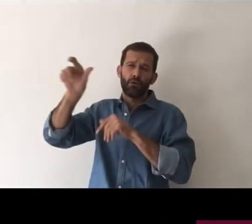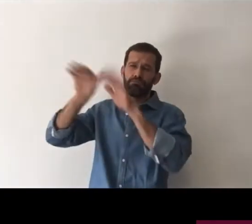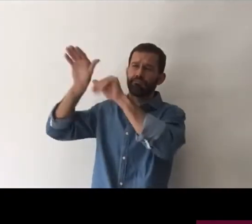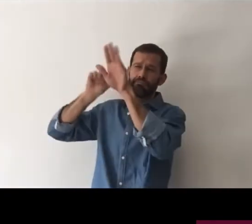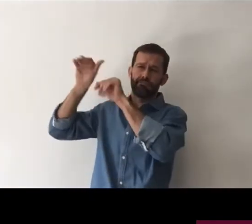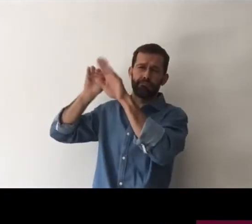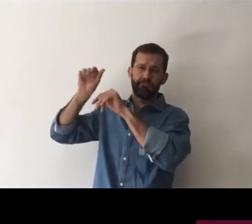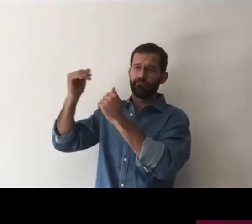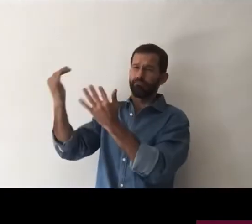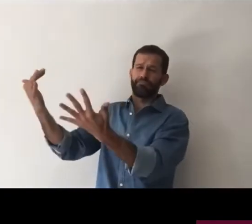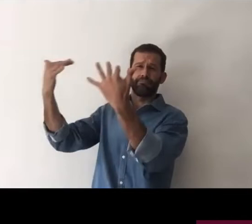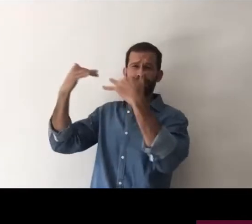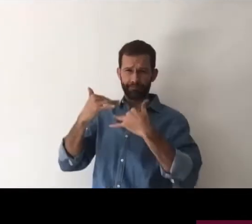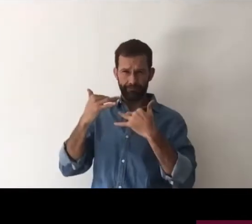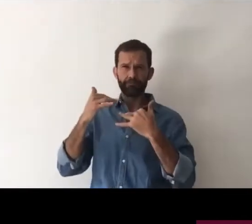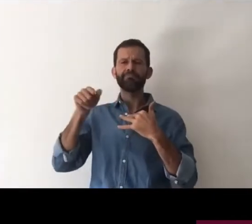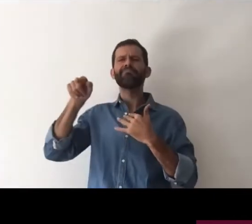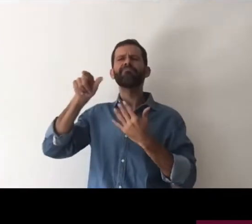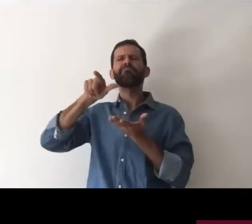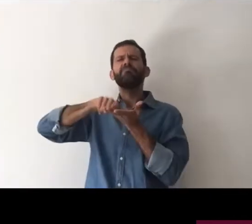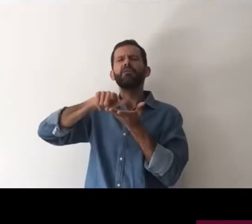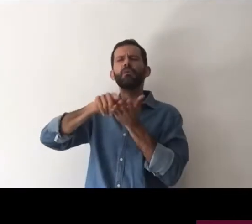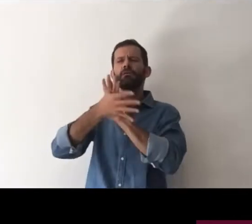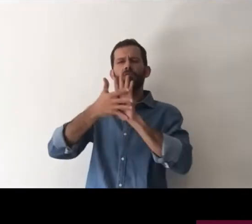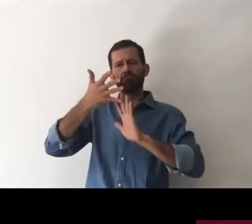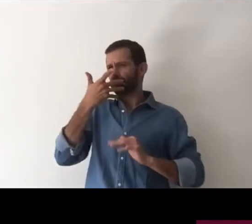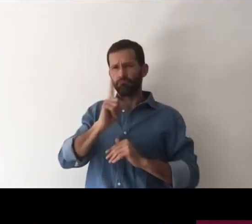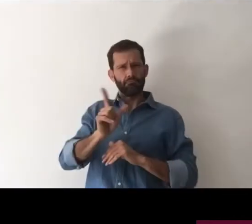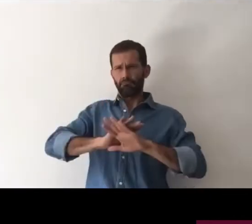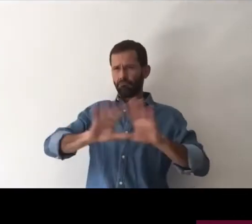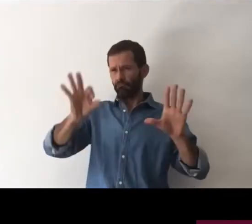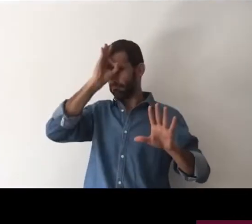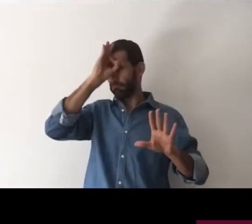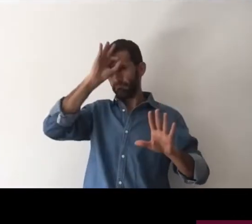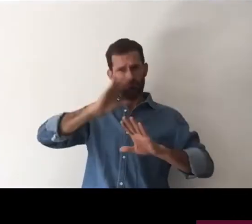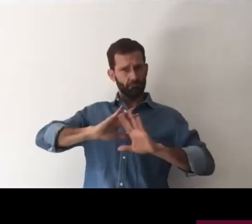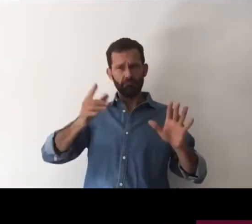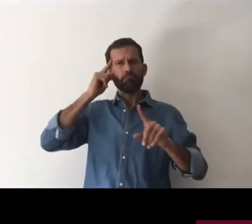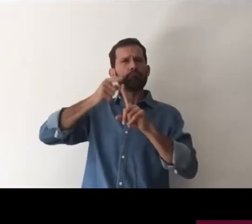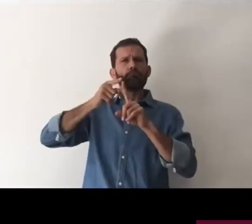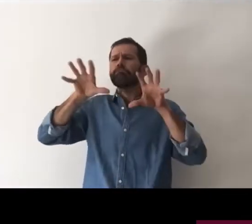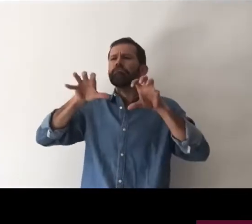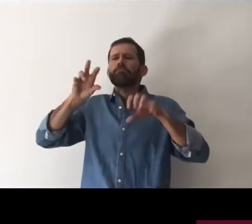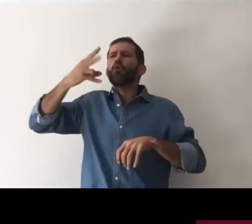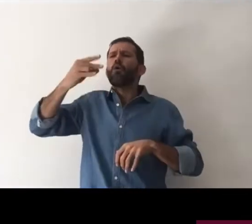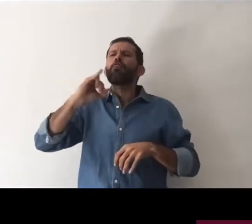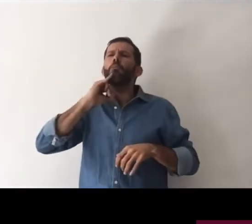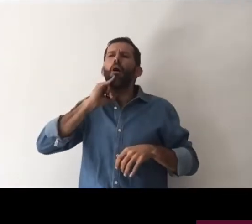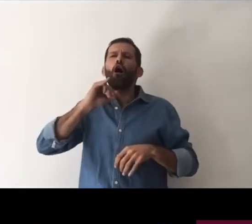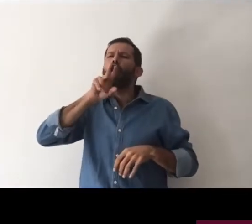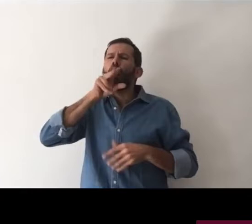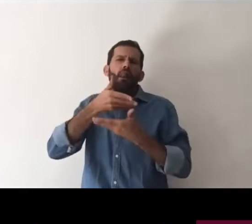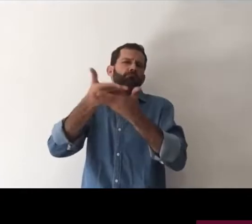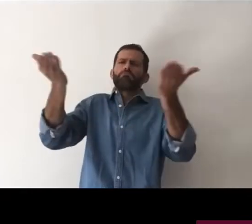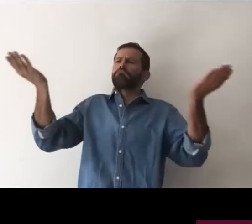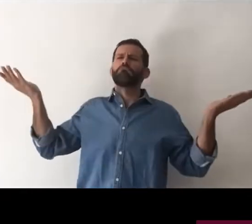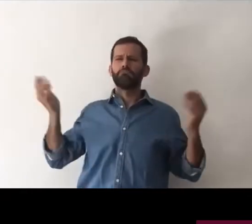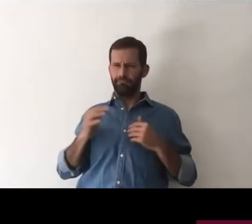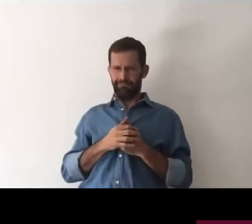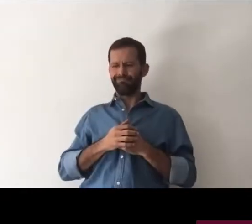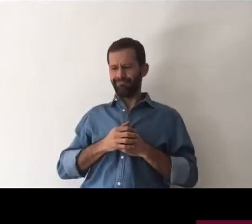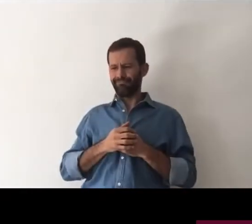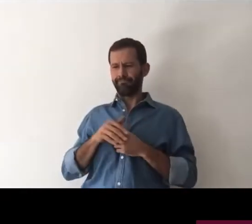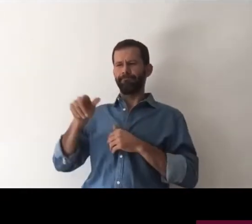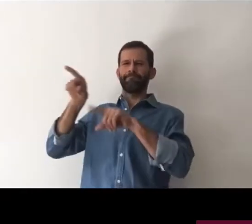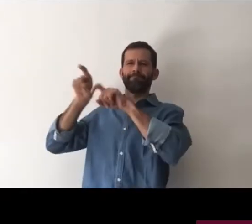En nuestra investigación hicimos un reclutamiento de varios informantes que desconocían por completo la lengua de signos, porque